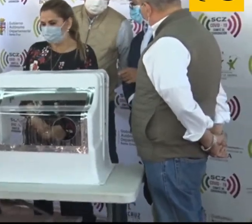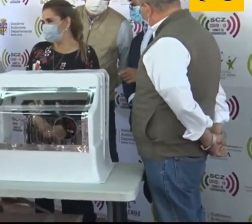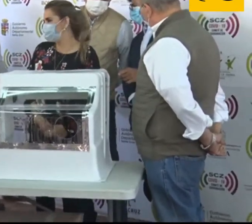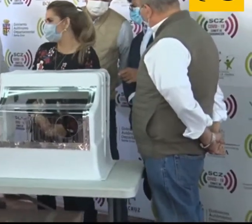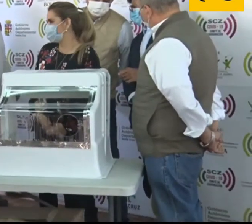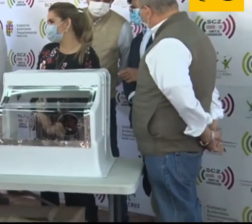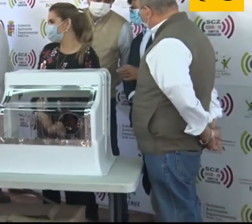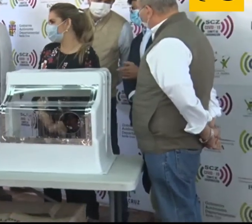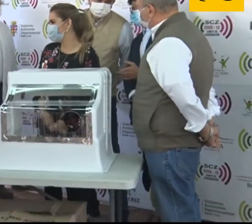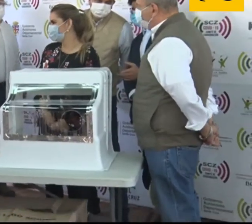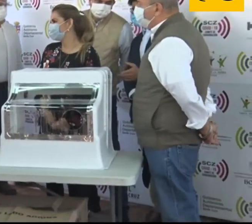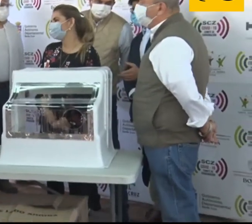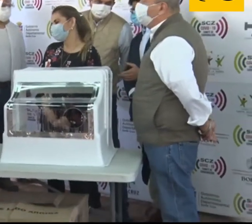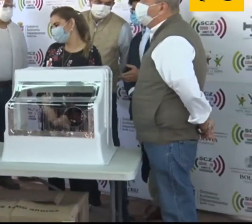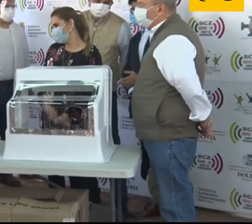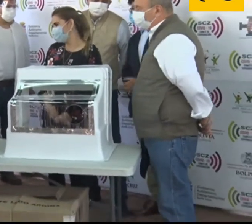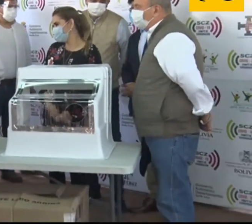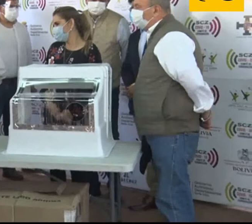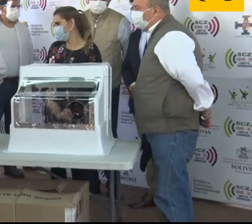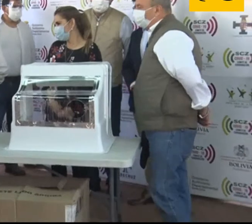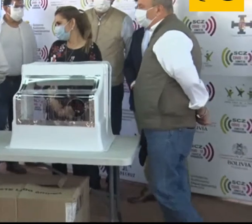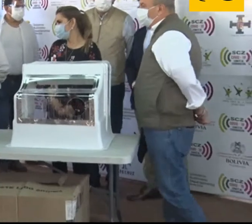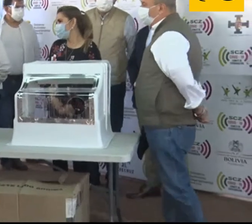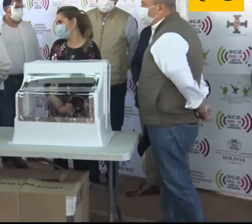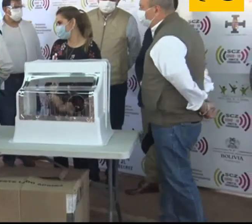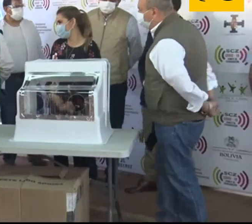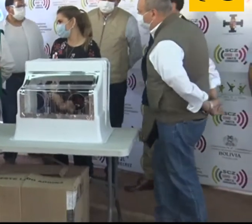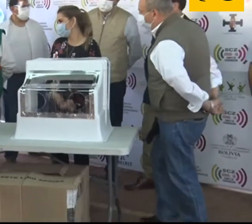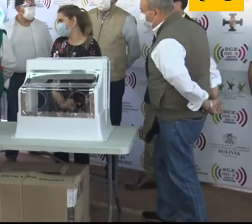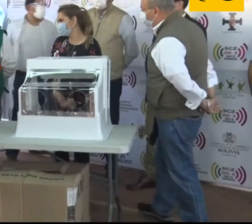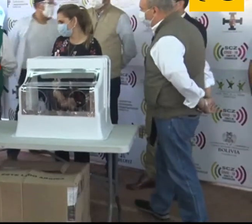fundamental recordar todas estas medidas.